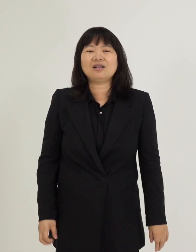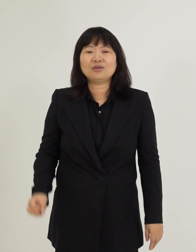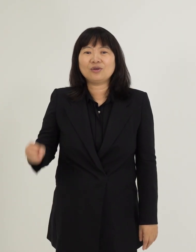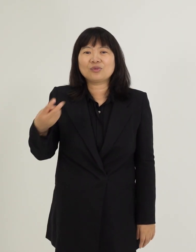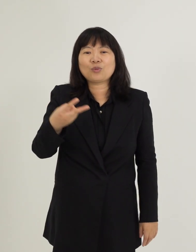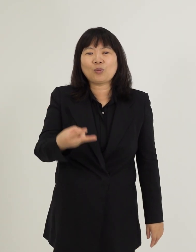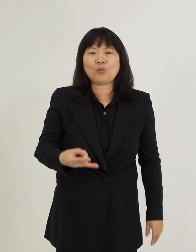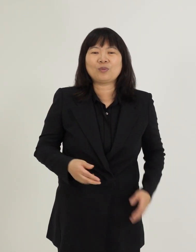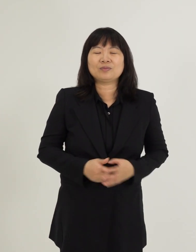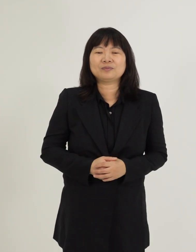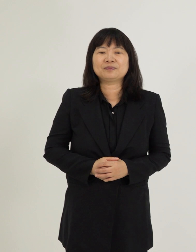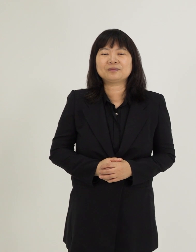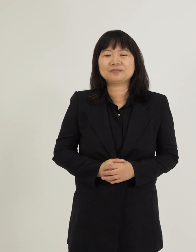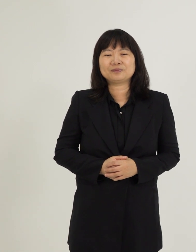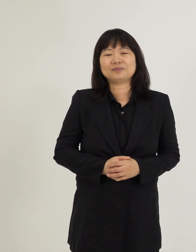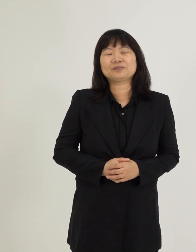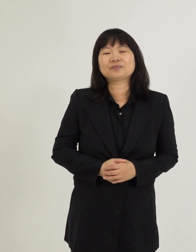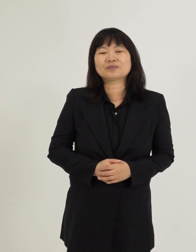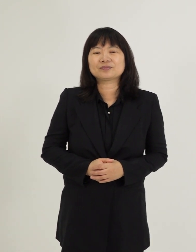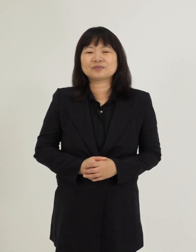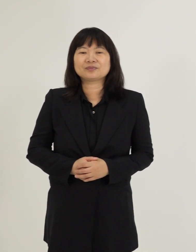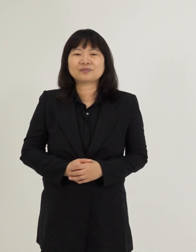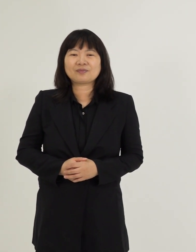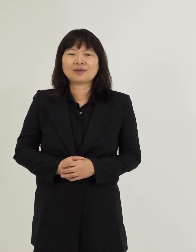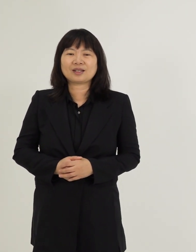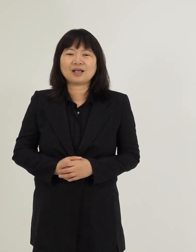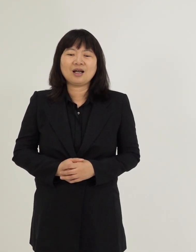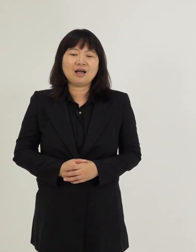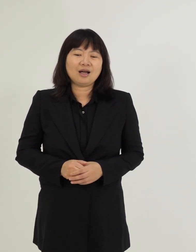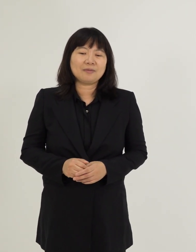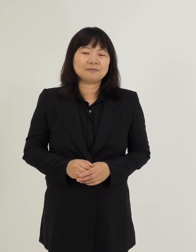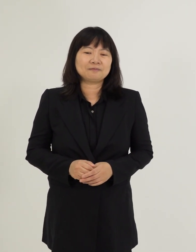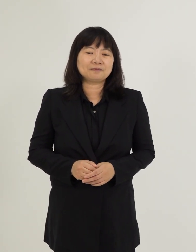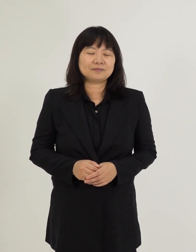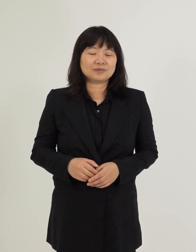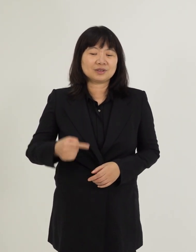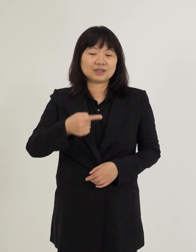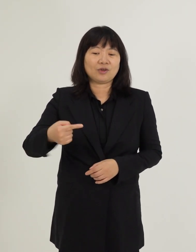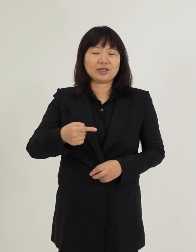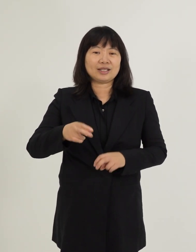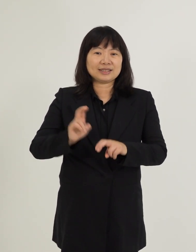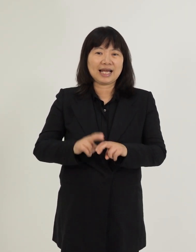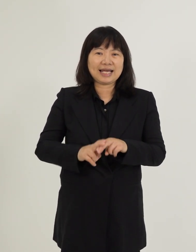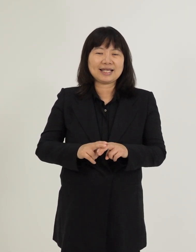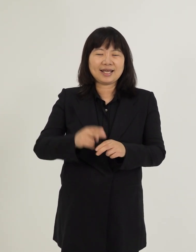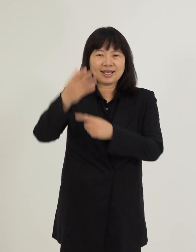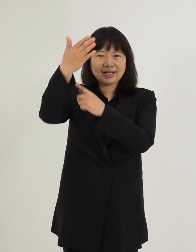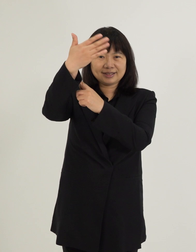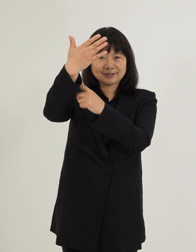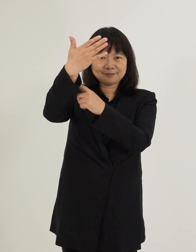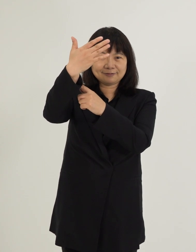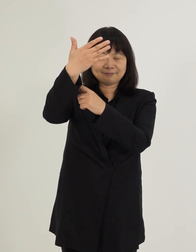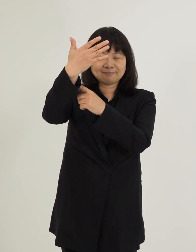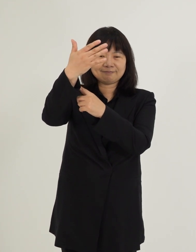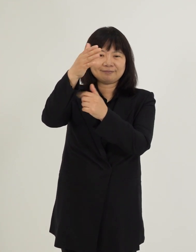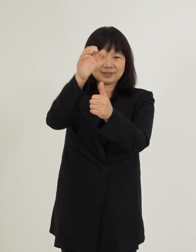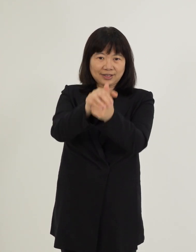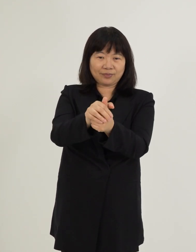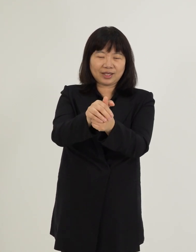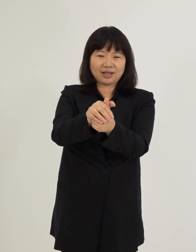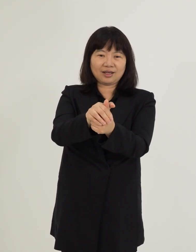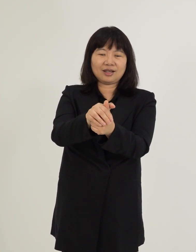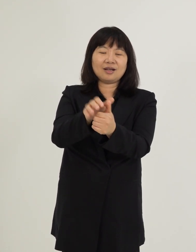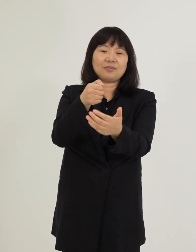게다가 그들은 맨 앞에 그 기수단을 세웁니다.